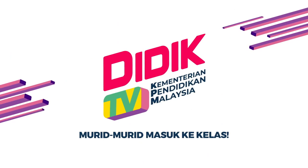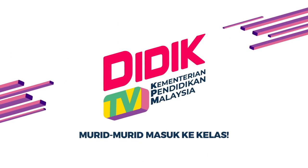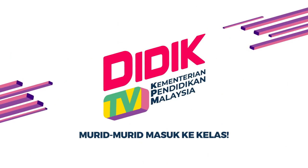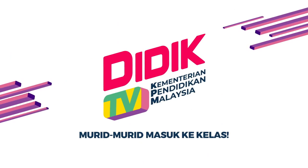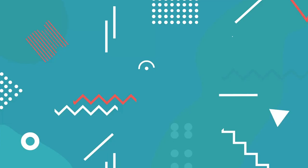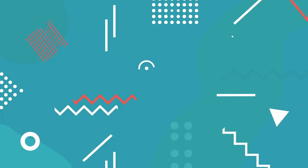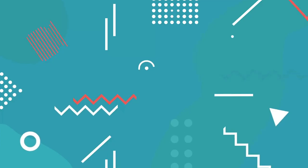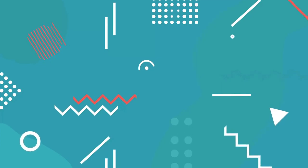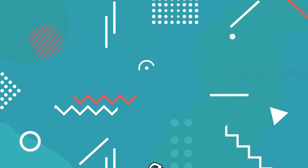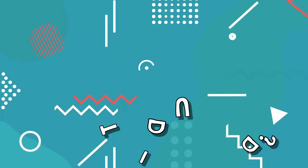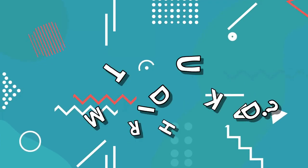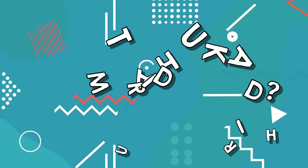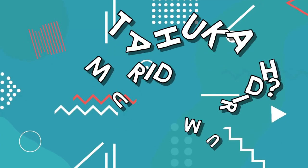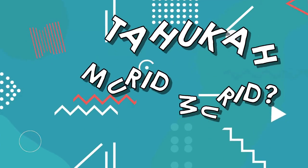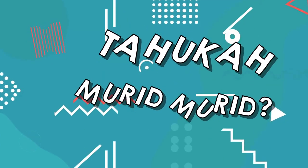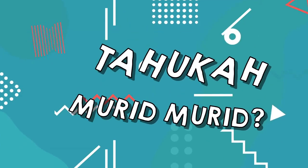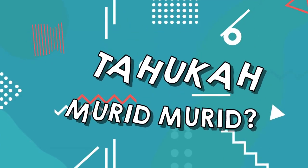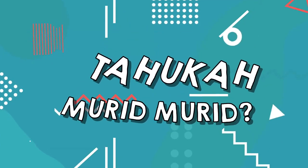KPM.